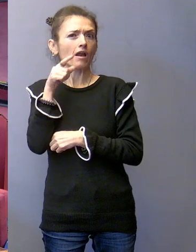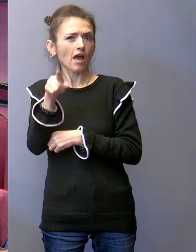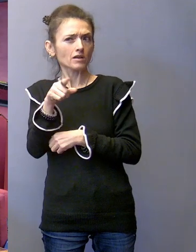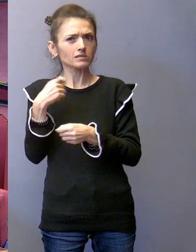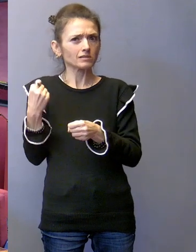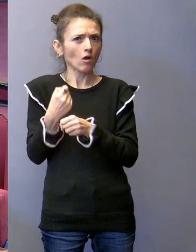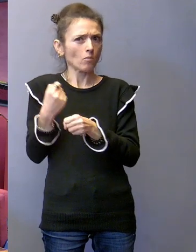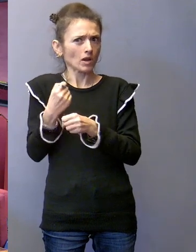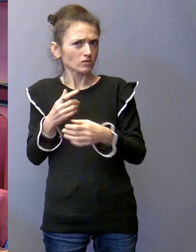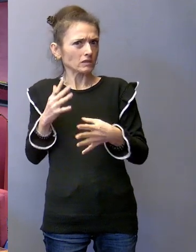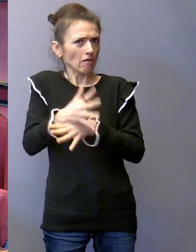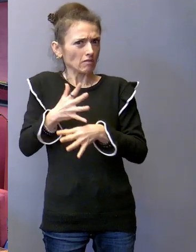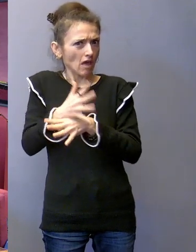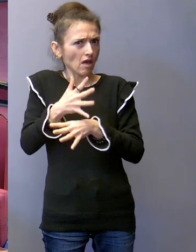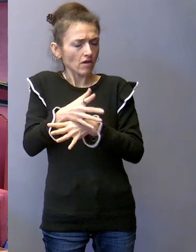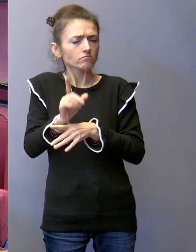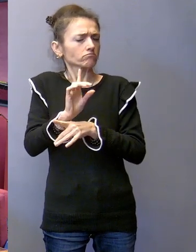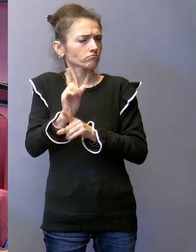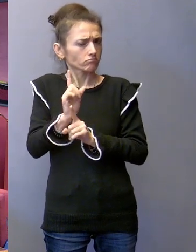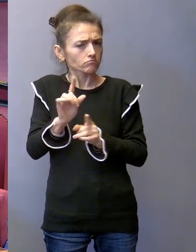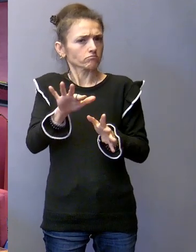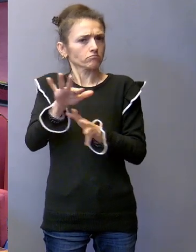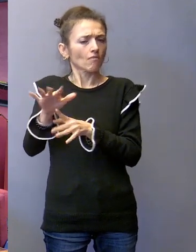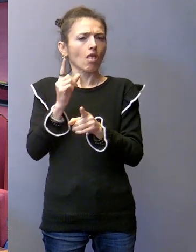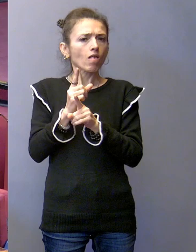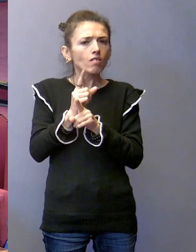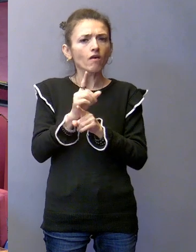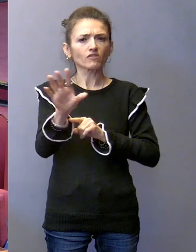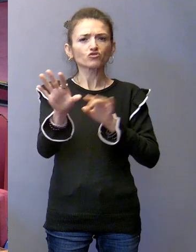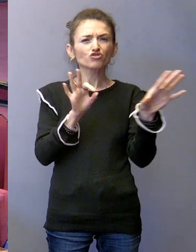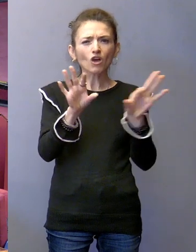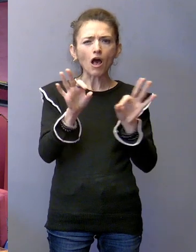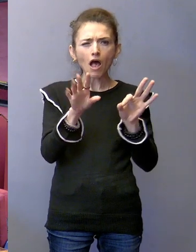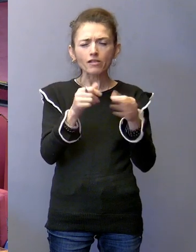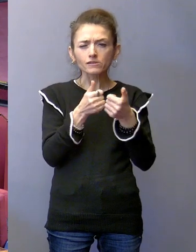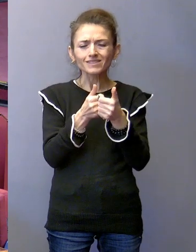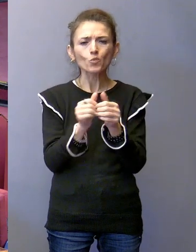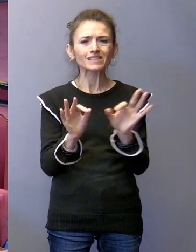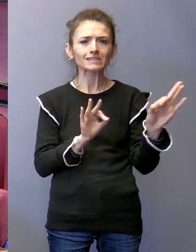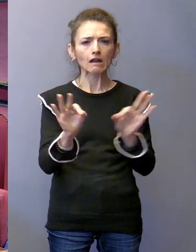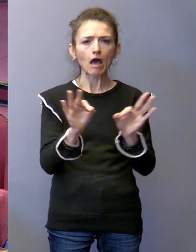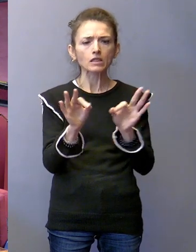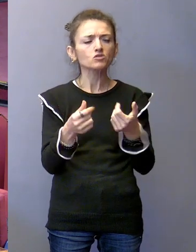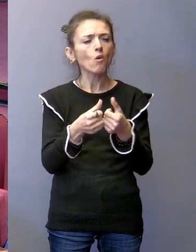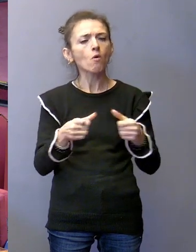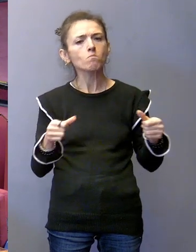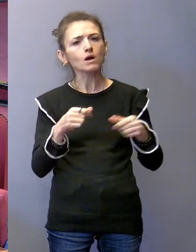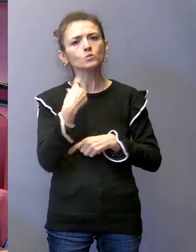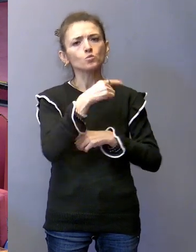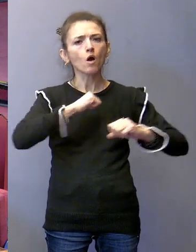operatrice degli interventi bensì dovrà essere orientato da strategiche di base dell'amministrazione pubblica